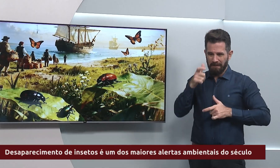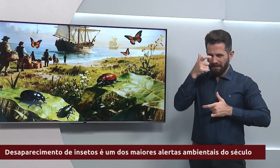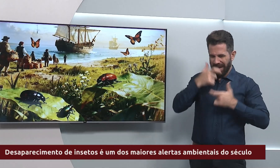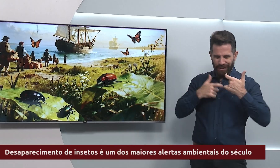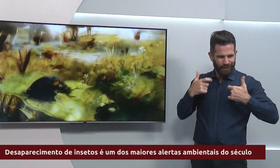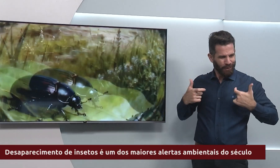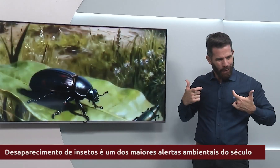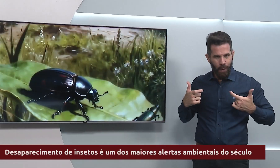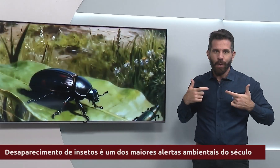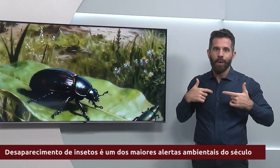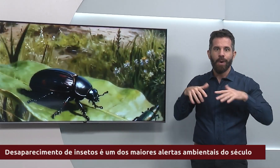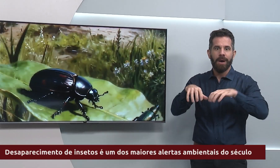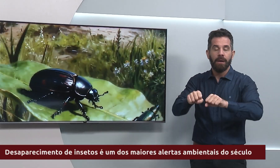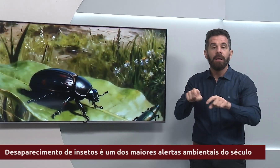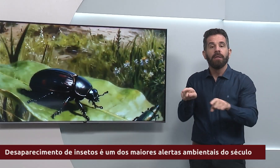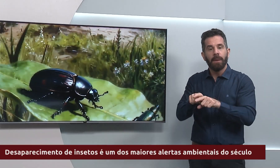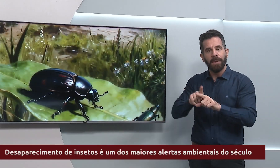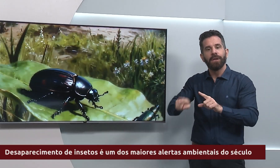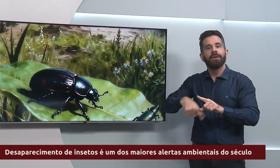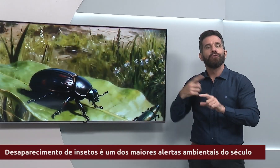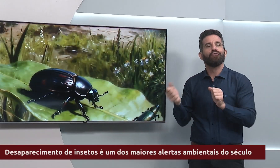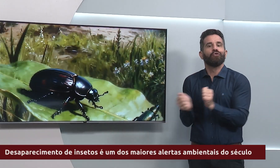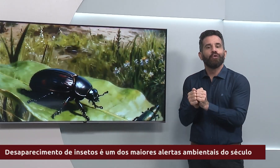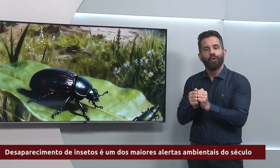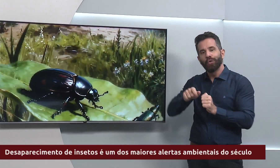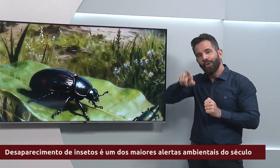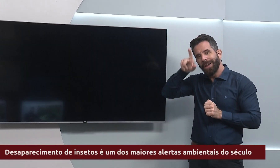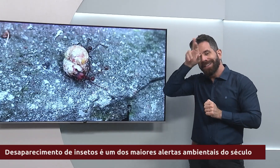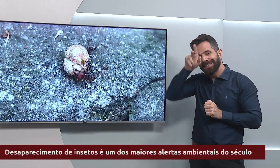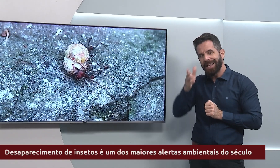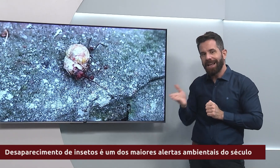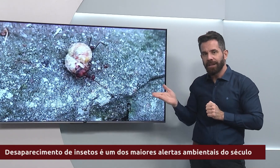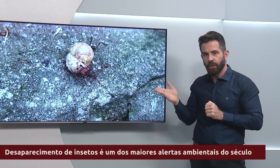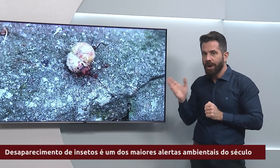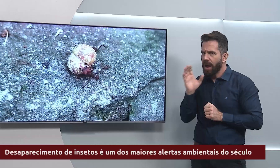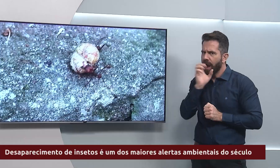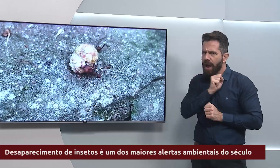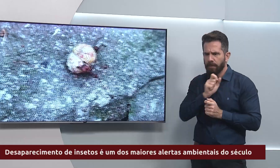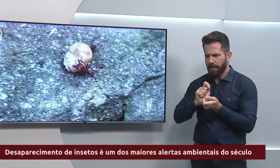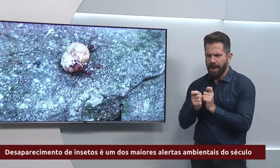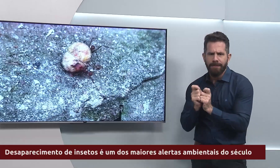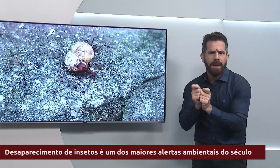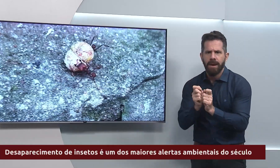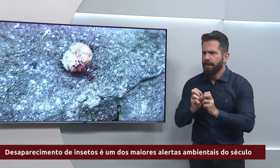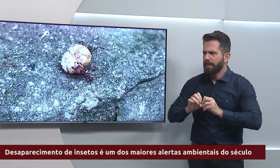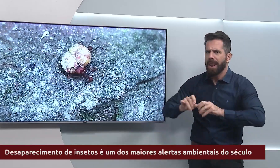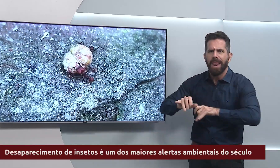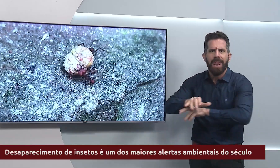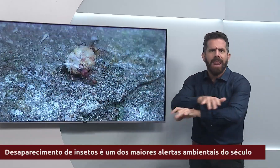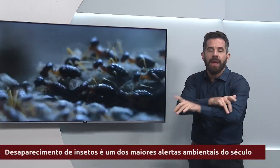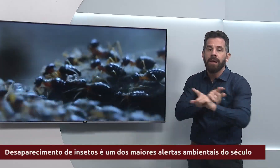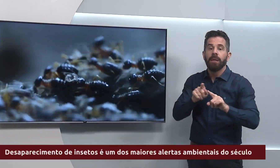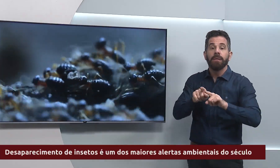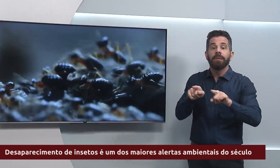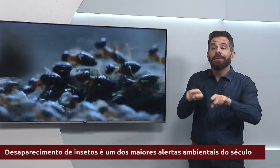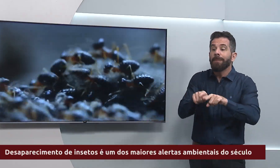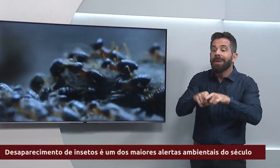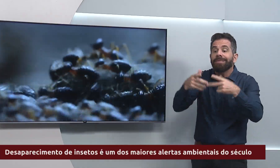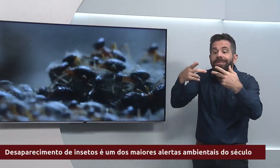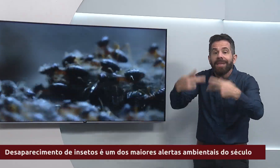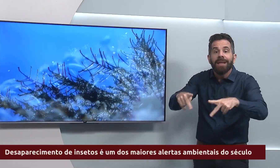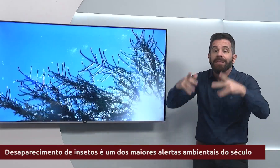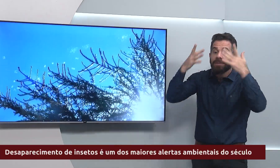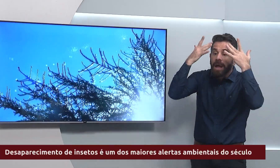também pequenos invasores, insetos. Eles se adaptaram rápido demais, e bagunçaram o equilíbrio natural